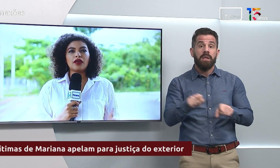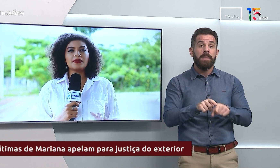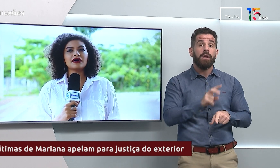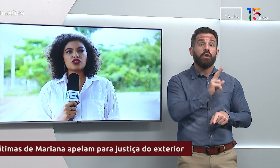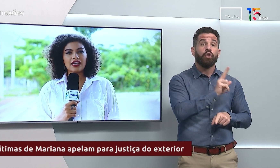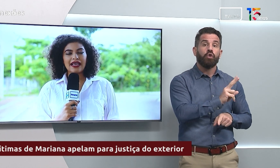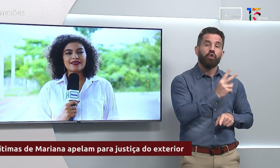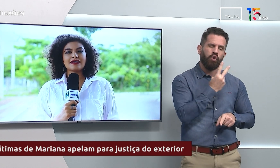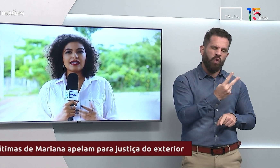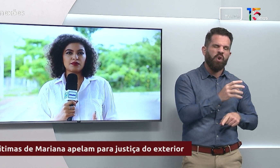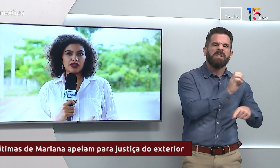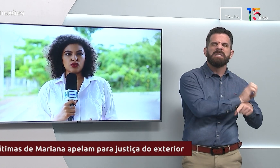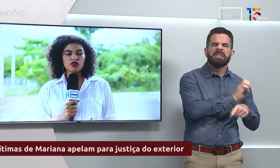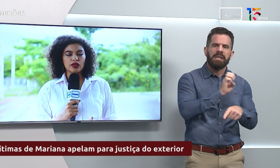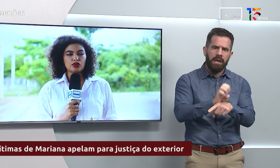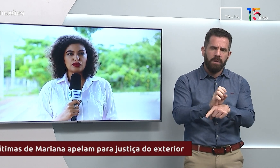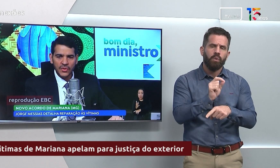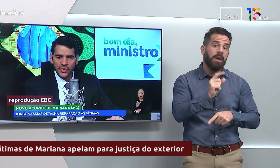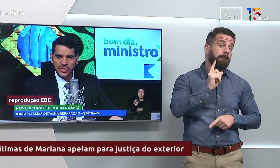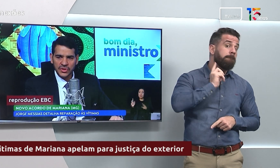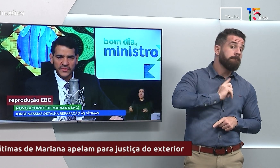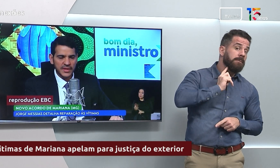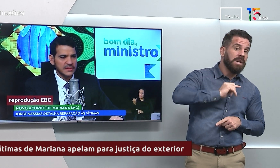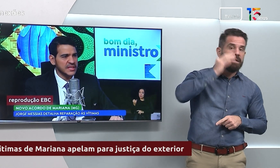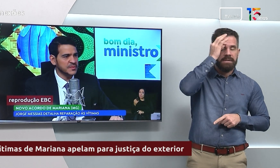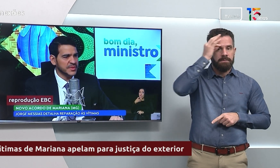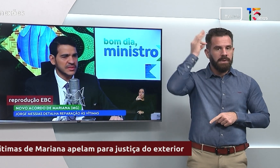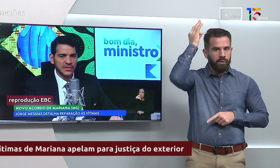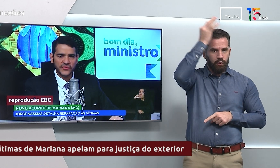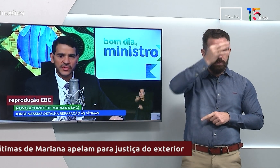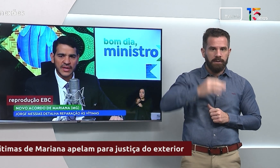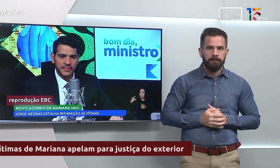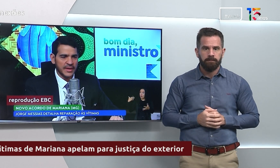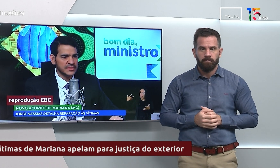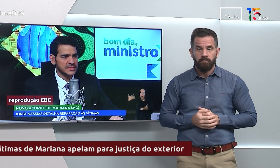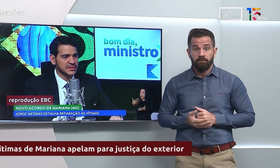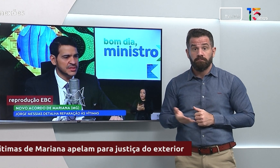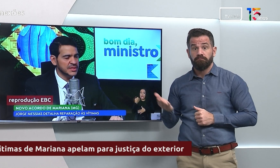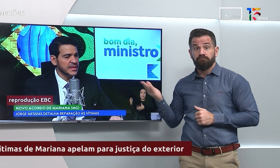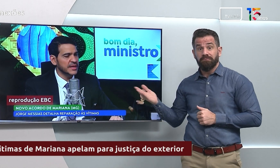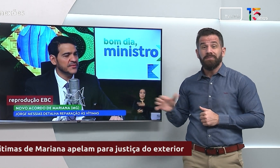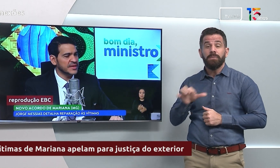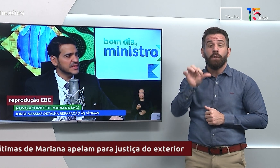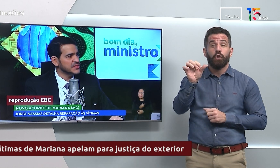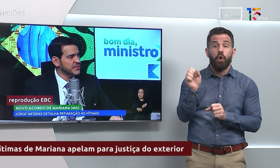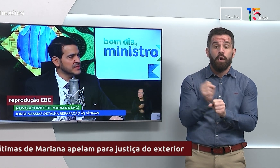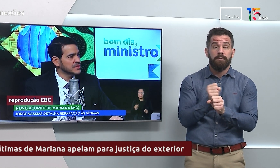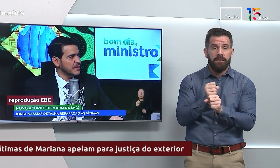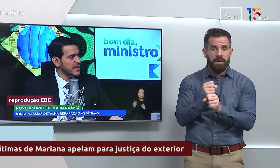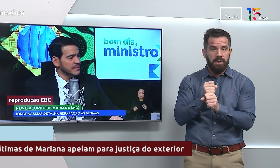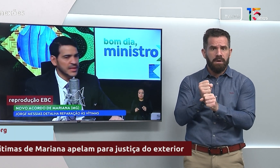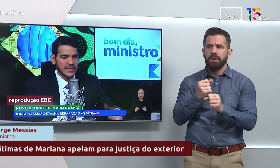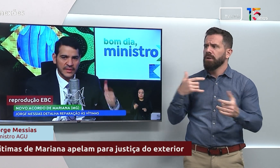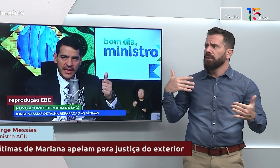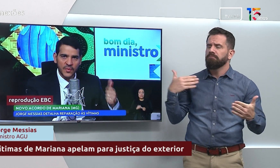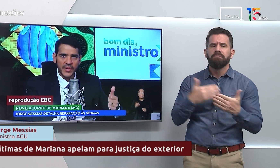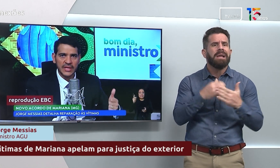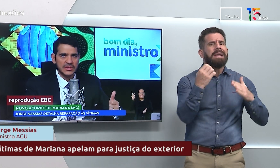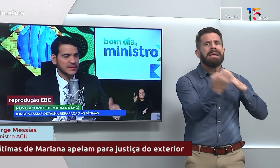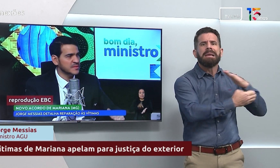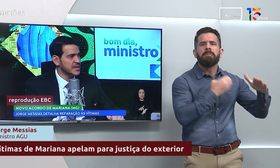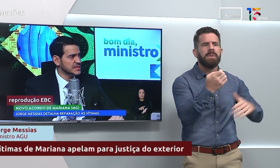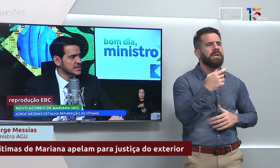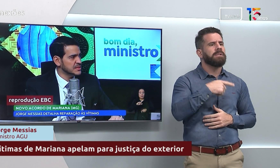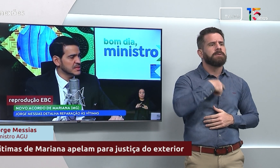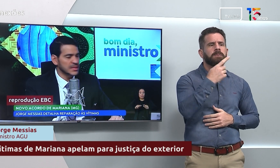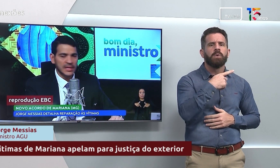afetados, Minas Gerais e Espírito Santo. Ao longo de 9 anos, as empresas não foram capazes de fazer, de fato, o trabalho ambiental na